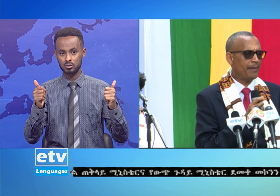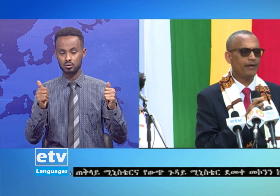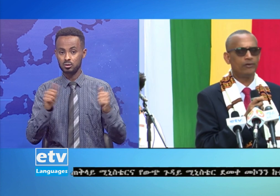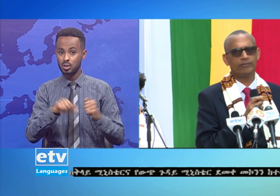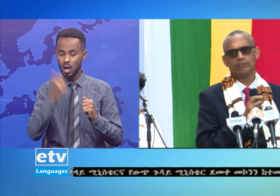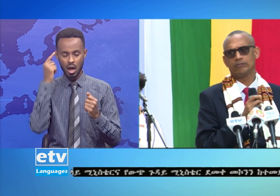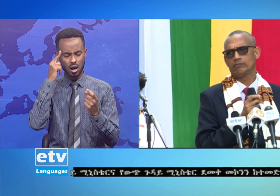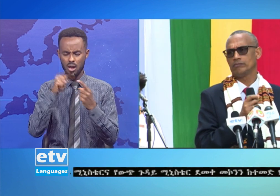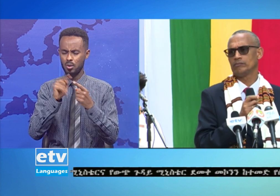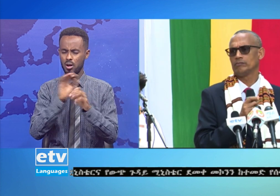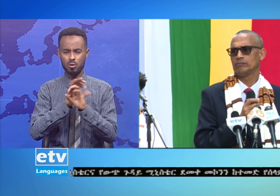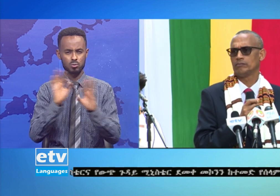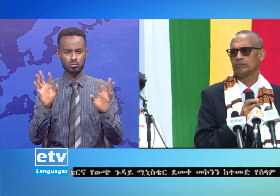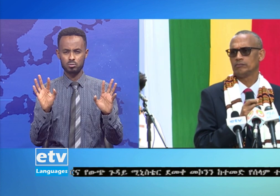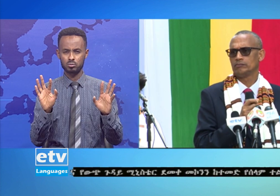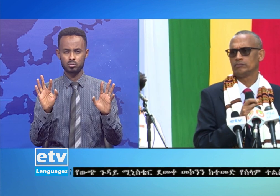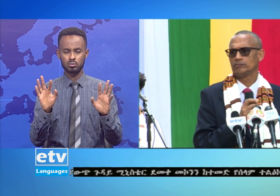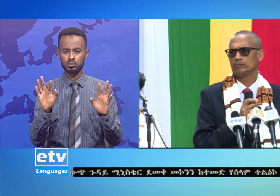ሌላ ዓላማ የለው።